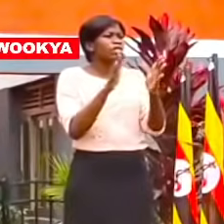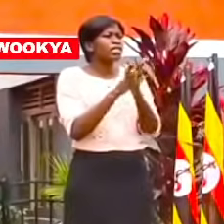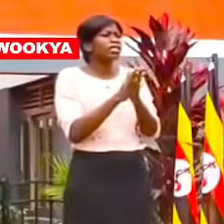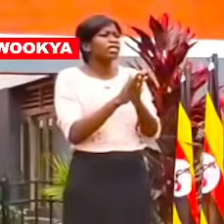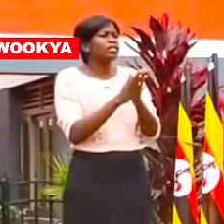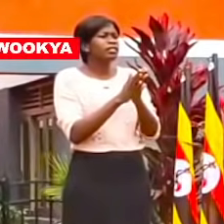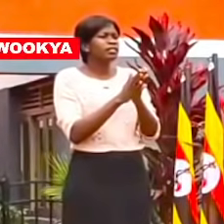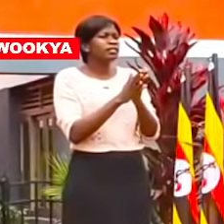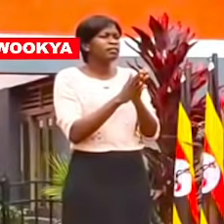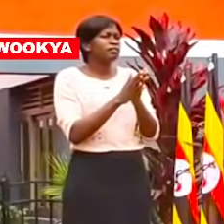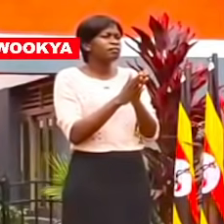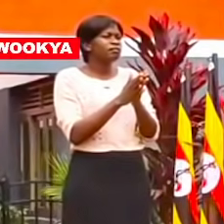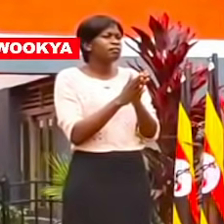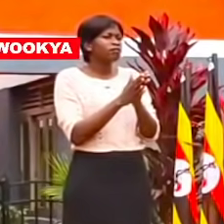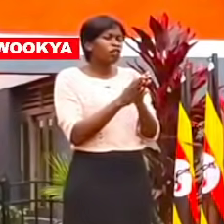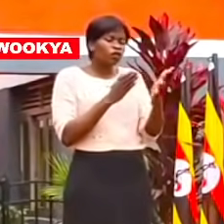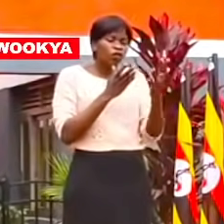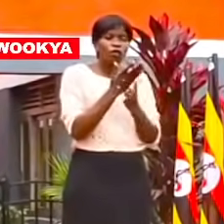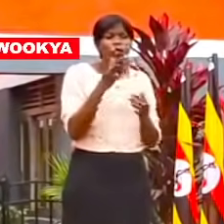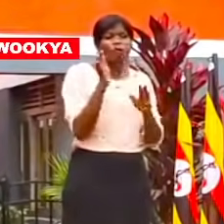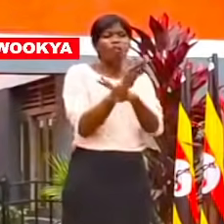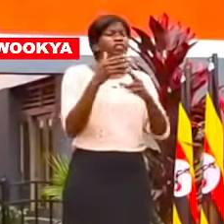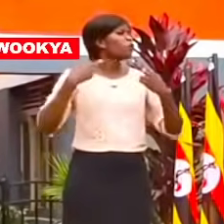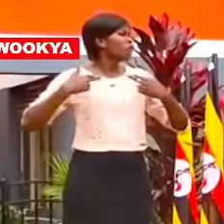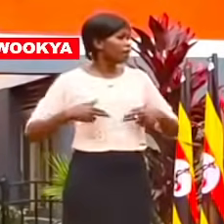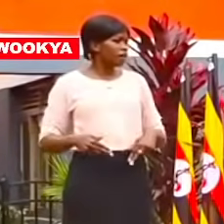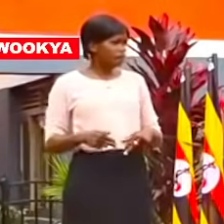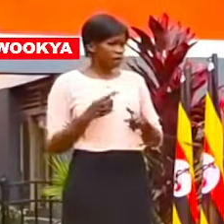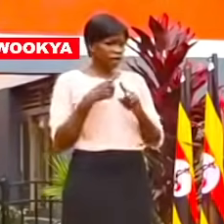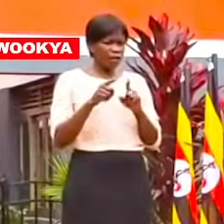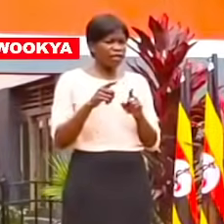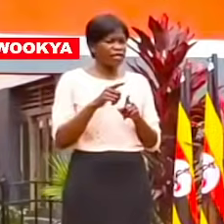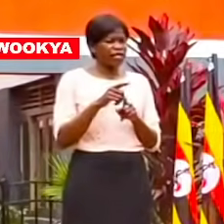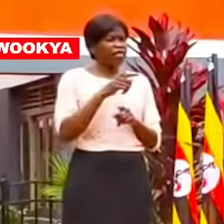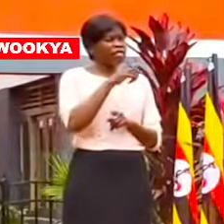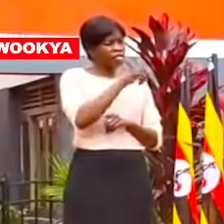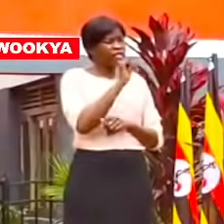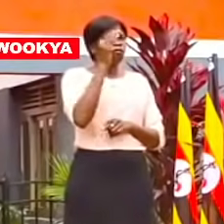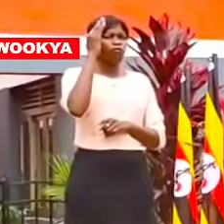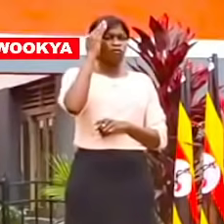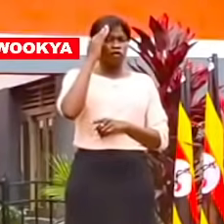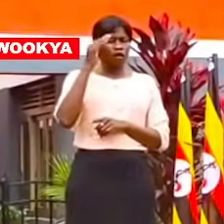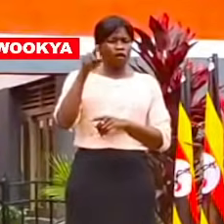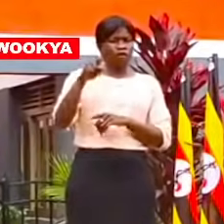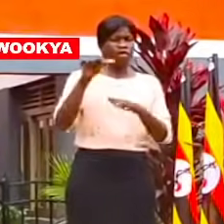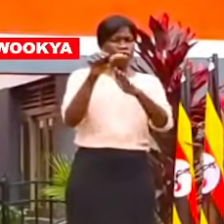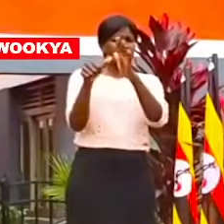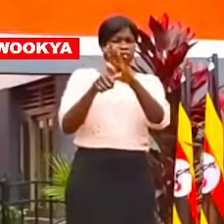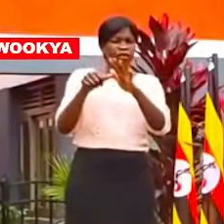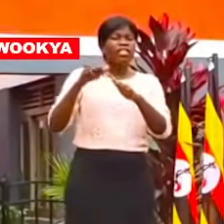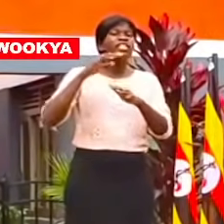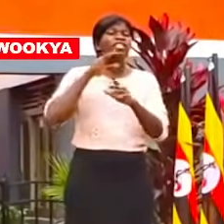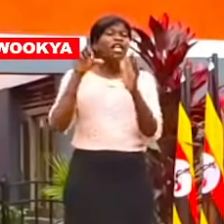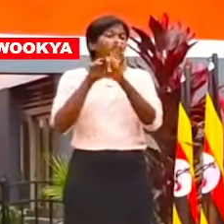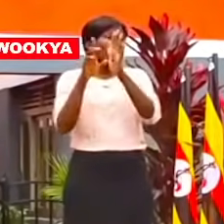Gazette. Ekyo tekinnakolebwa. Era nkakasa Oweekitiibwa Deputy Speaker kubanga naye munnamateeka kakasa akimanyi ekyo.